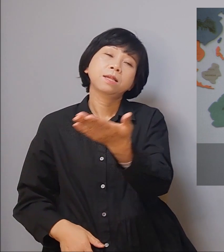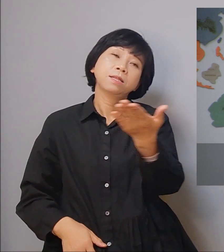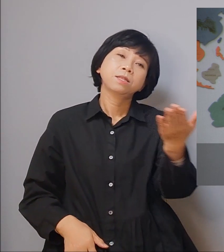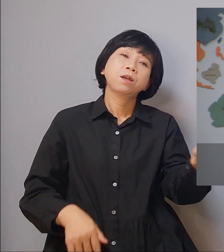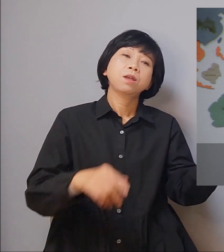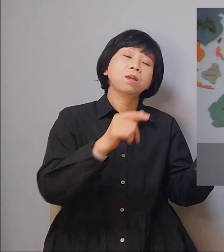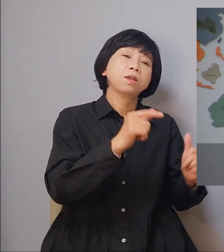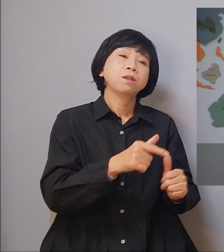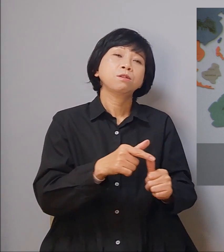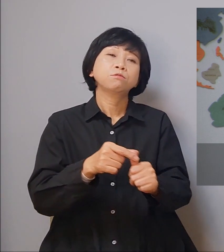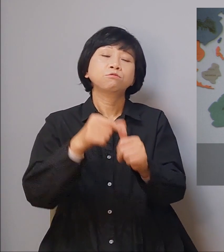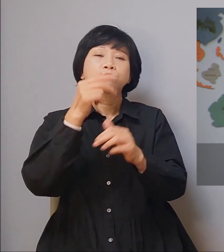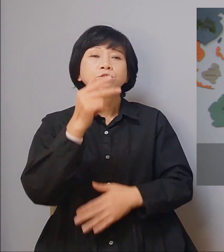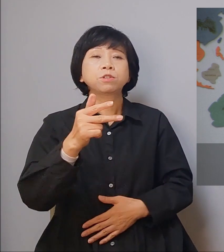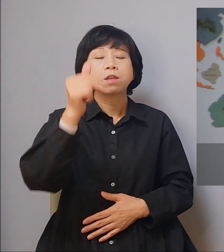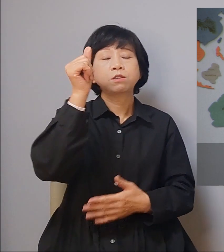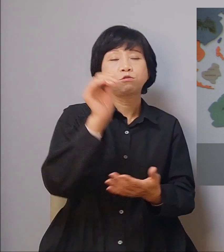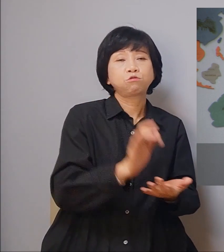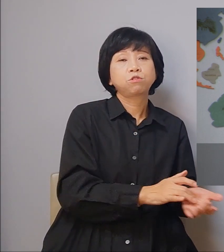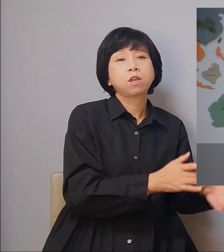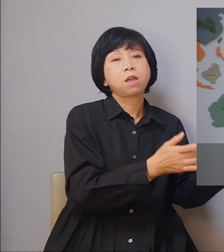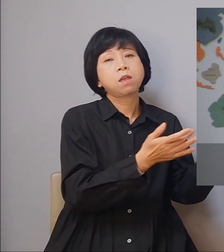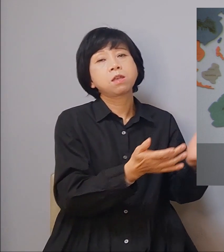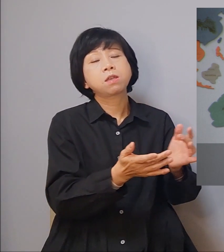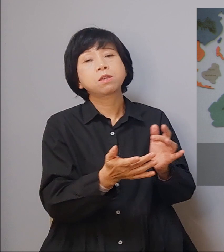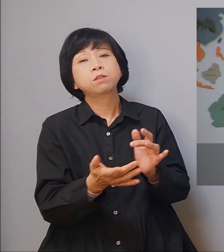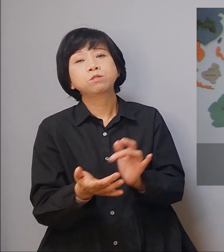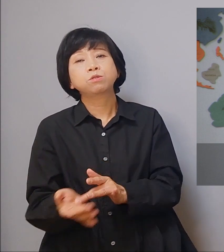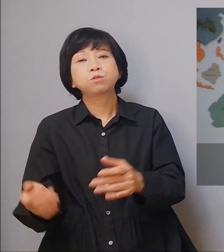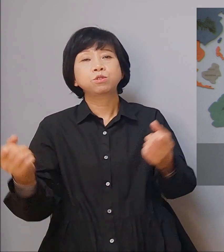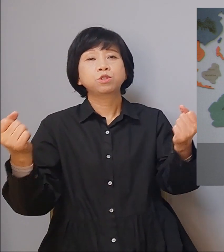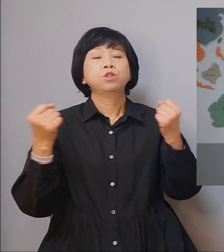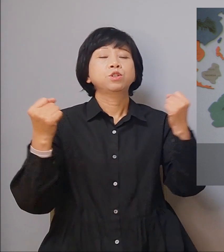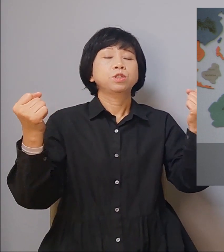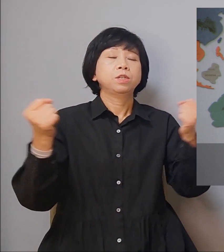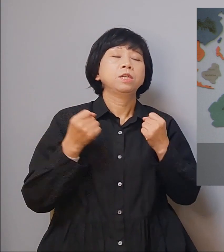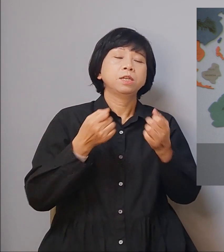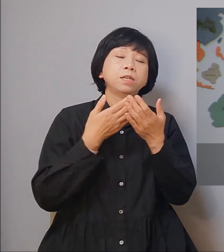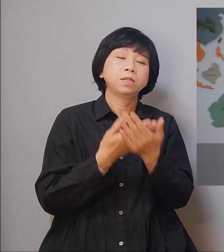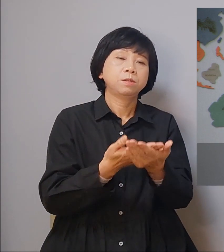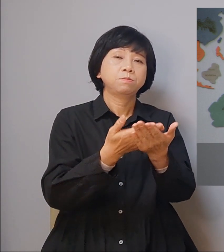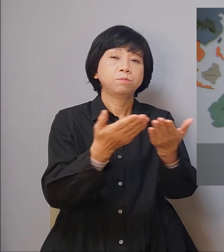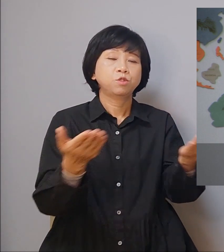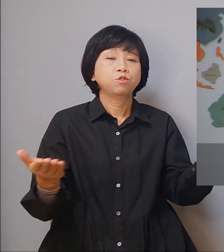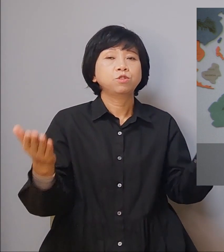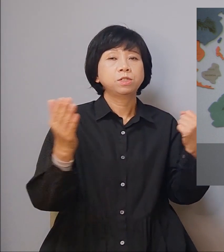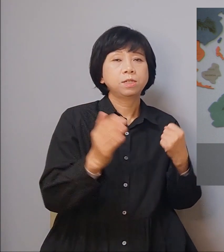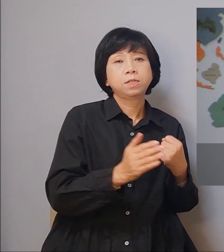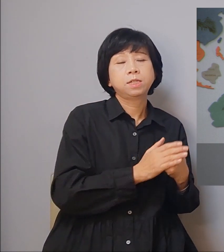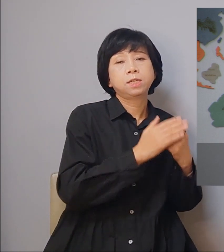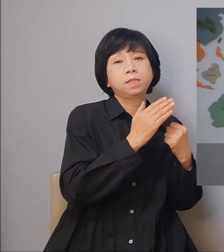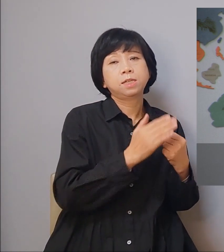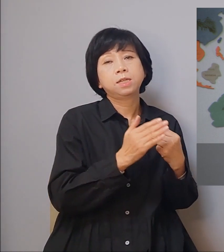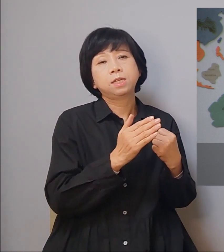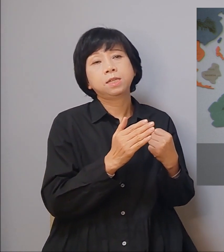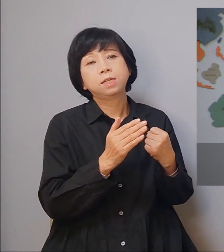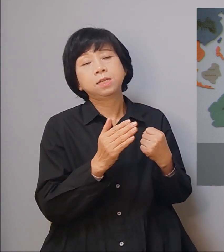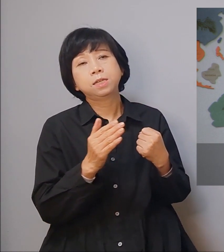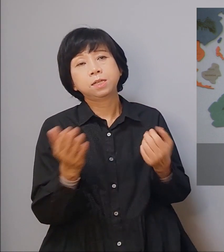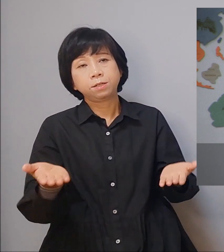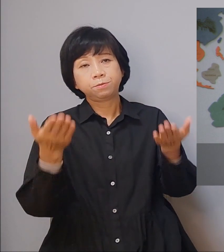전진하라. 내 구세주 예수 힘 주시리.